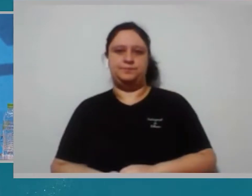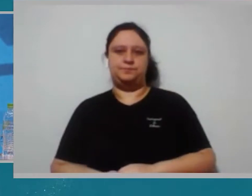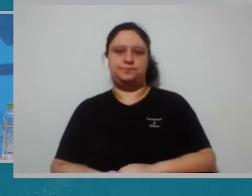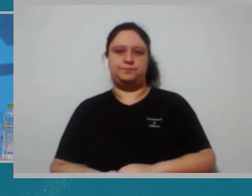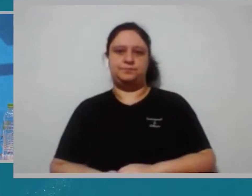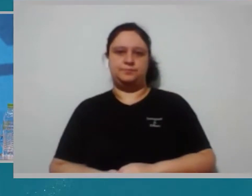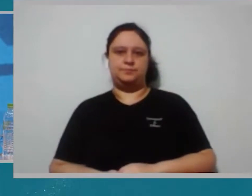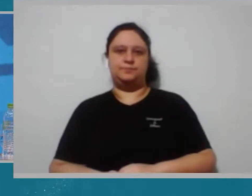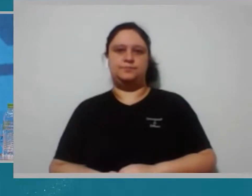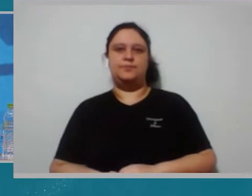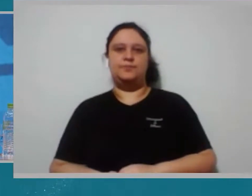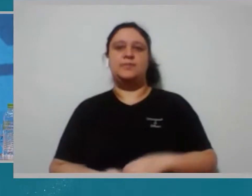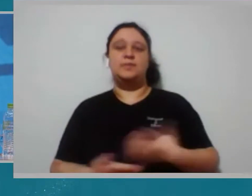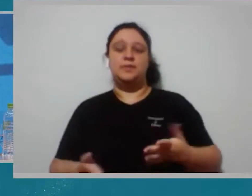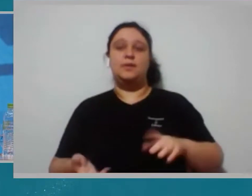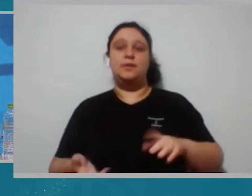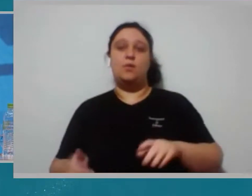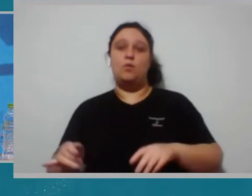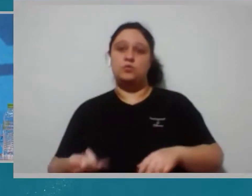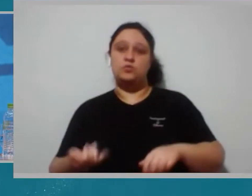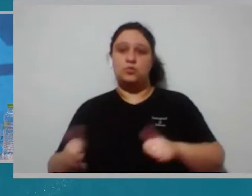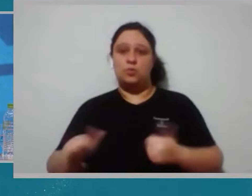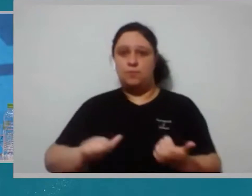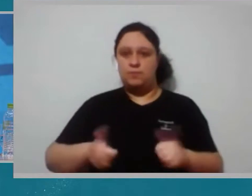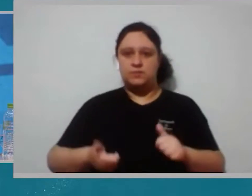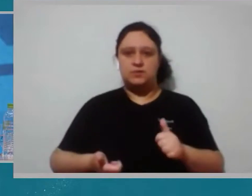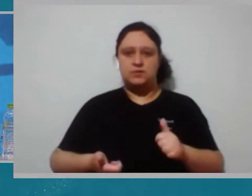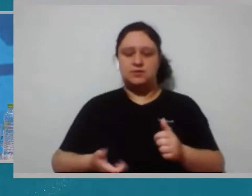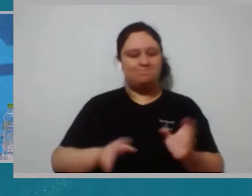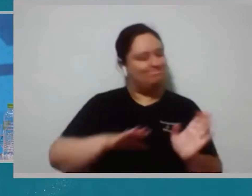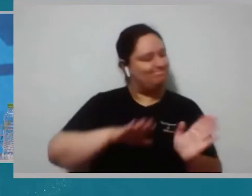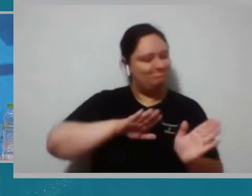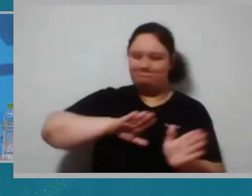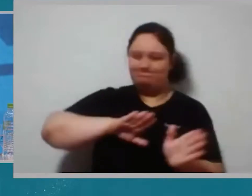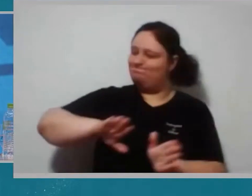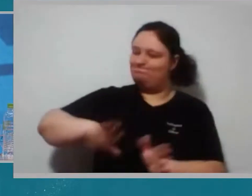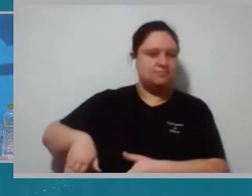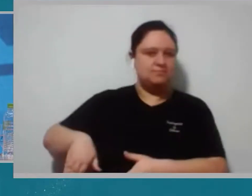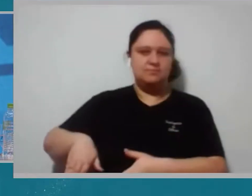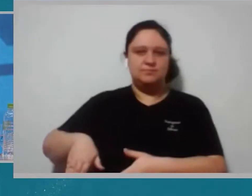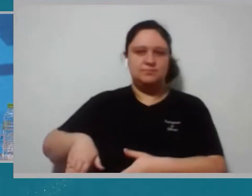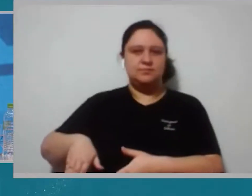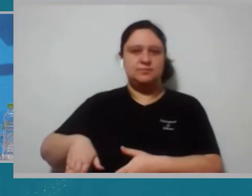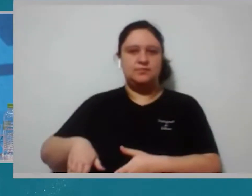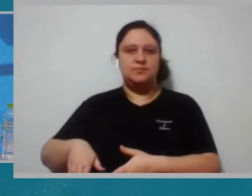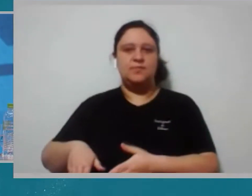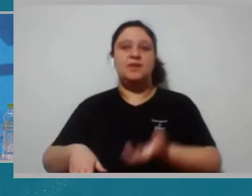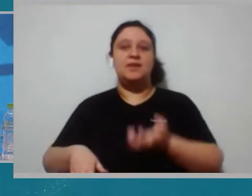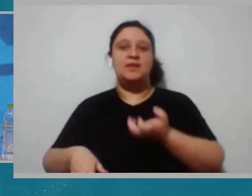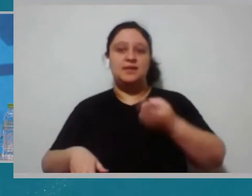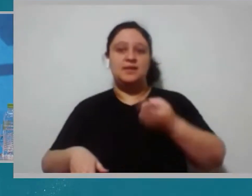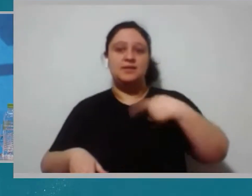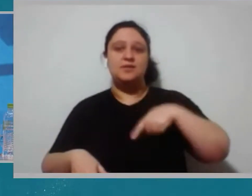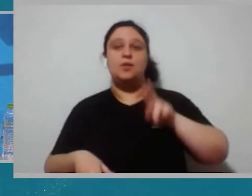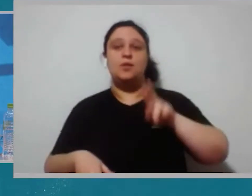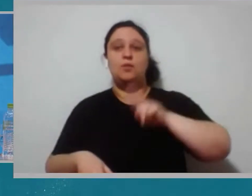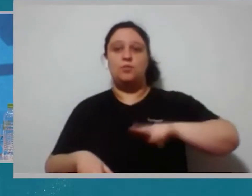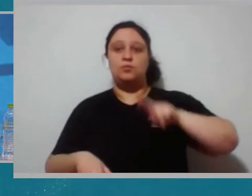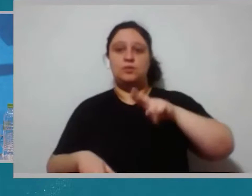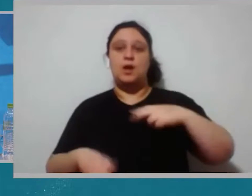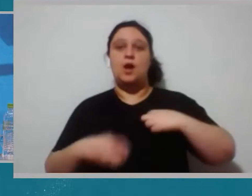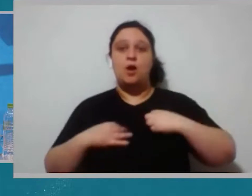Renunciou a tudo aquilo e então foi vestir-se como pelos de camelo.